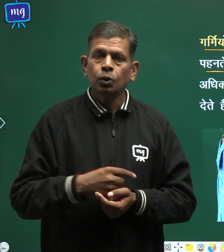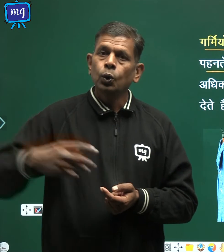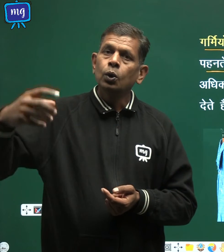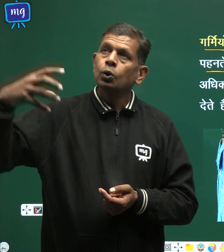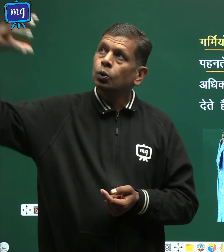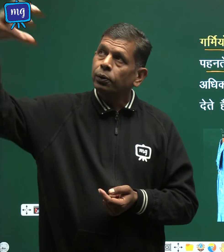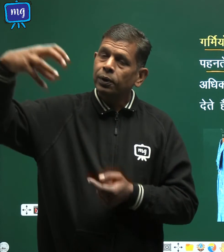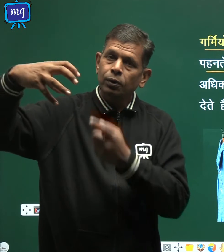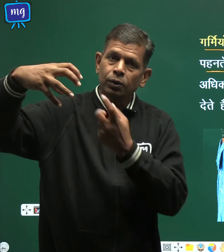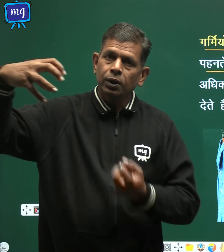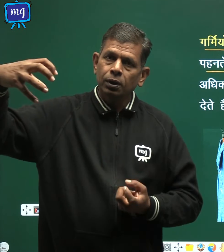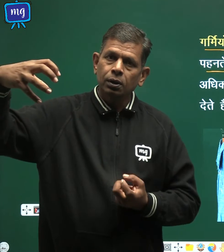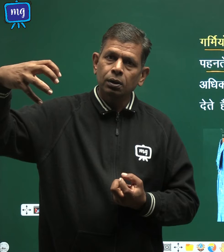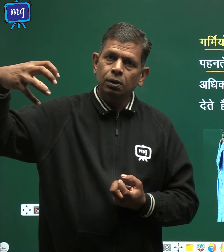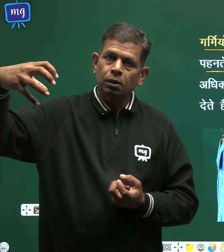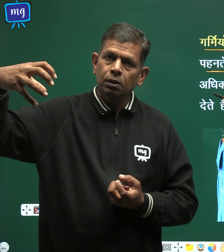के